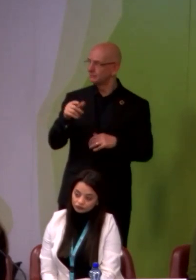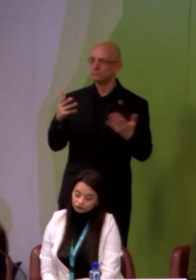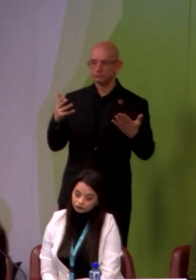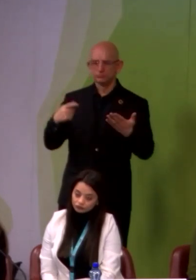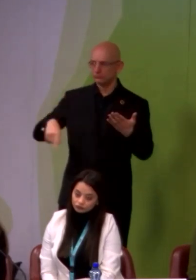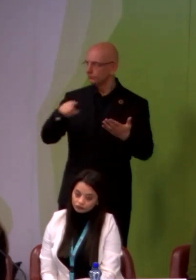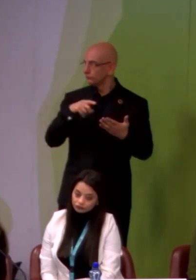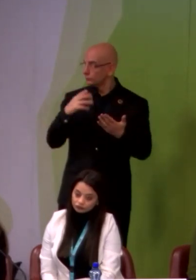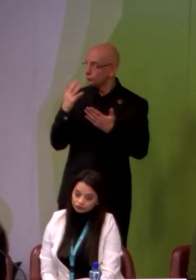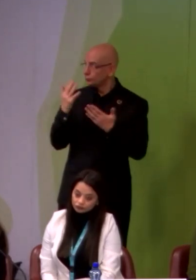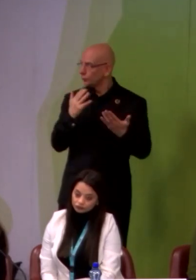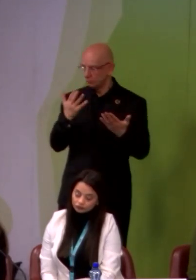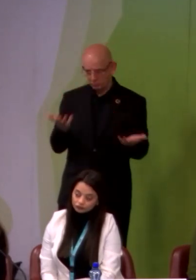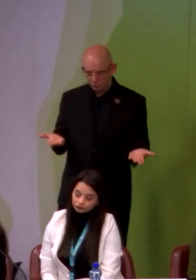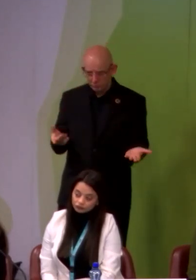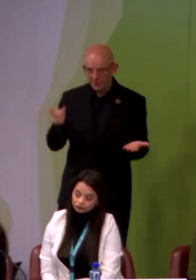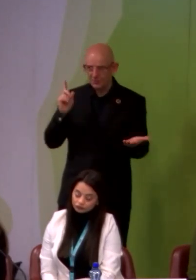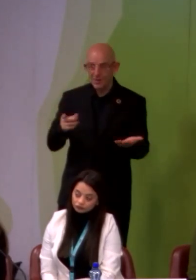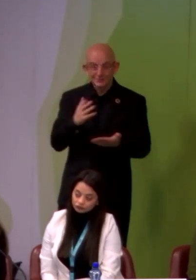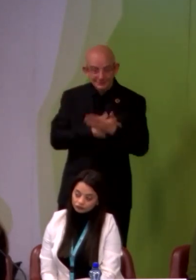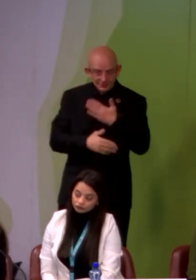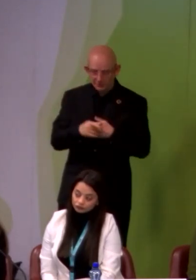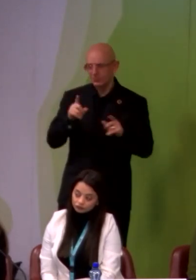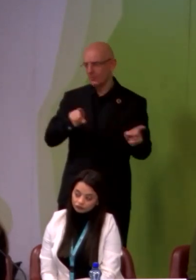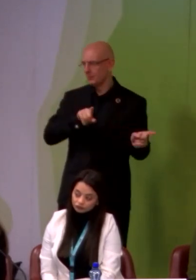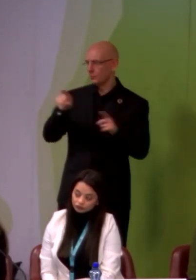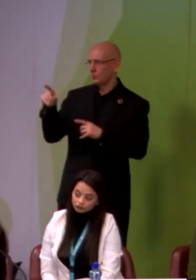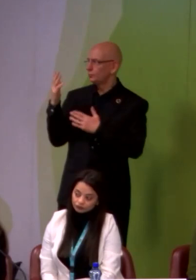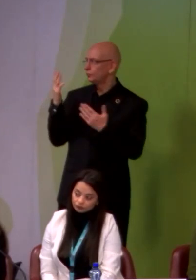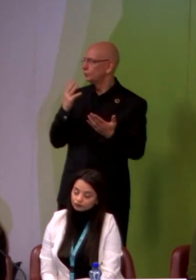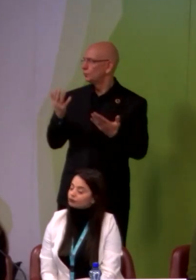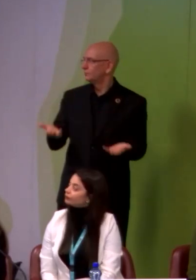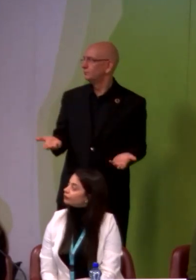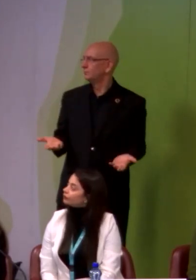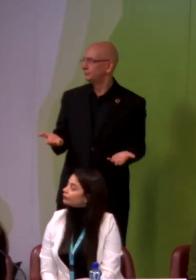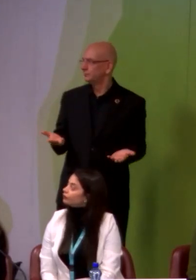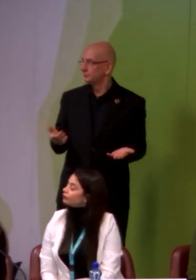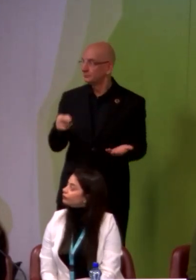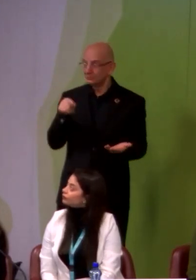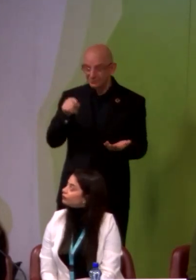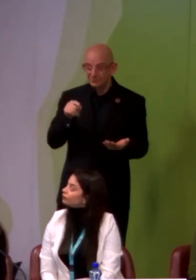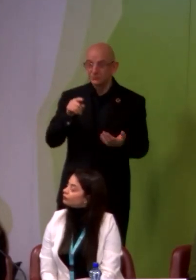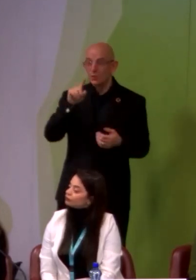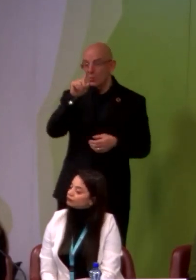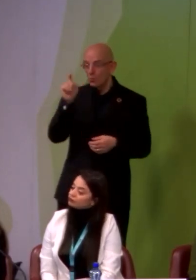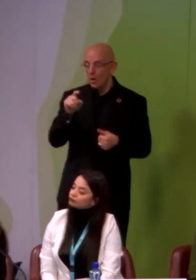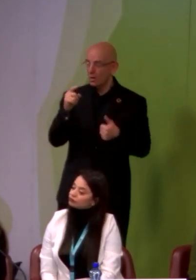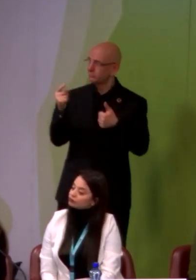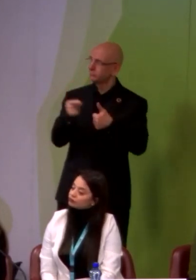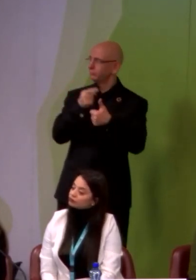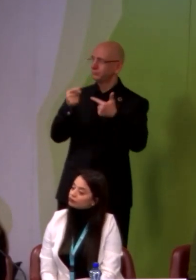voire signifiant pour les enfants vivant avec handicap. Et il y a les réseaux, cela